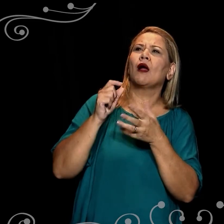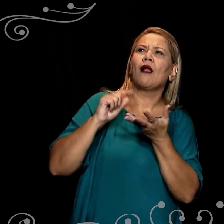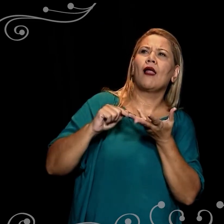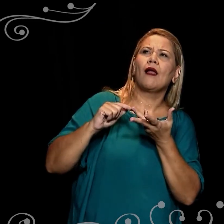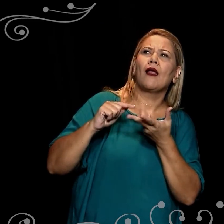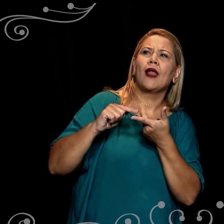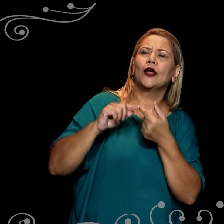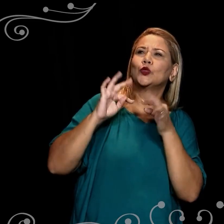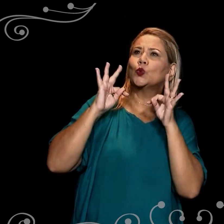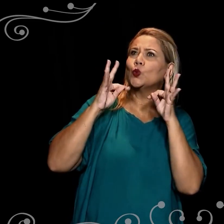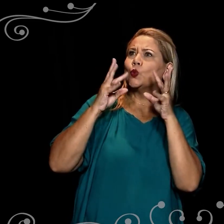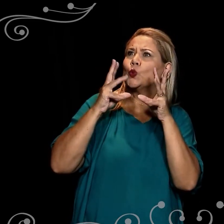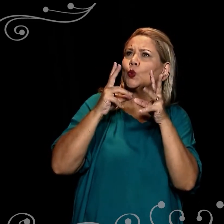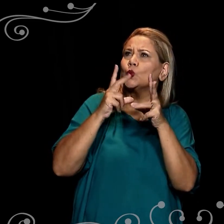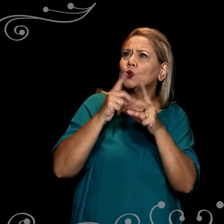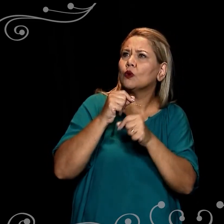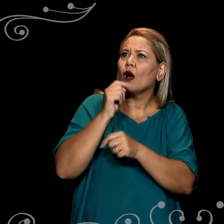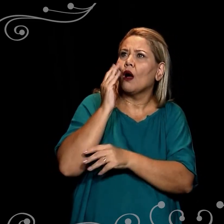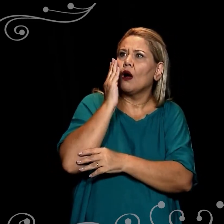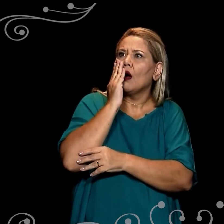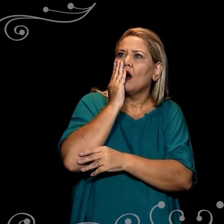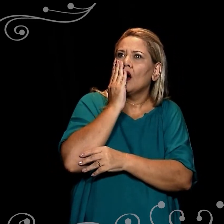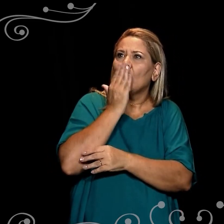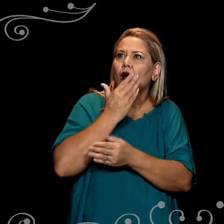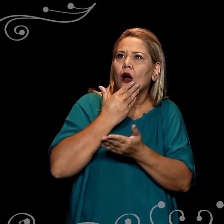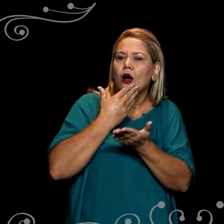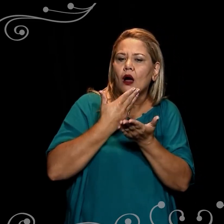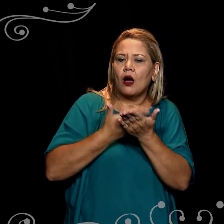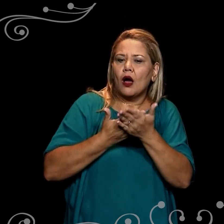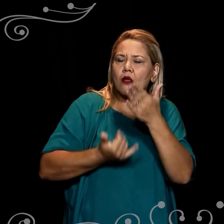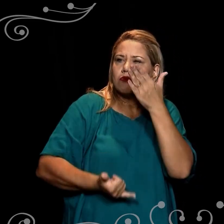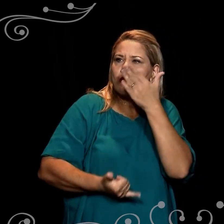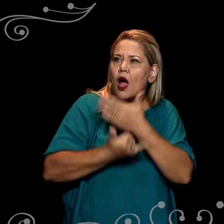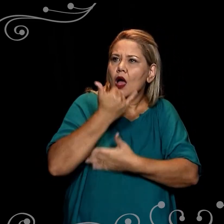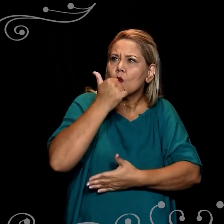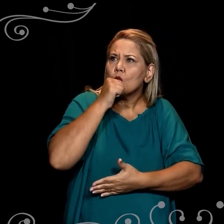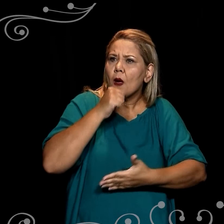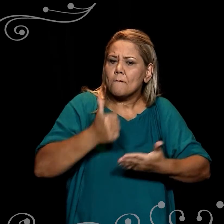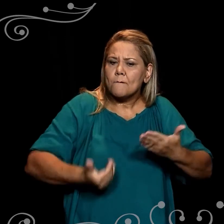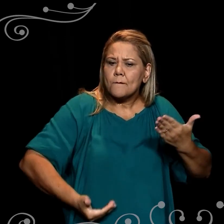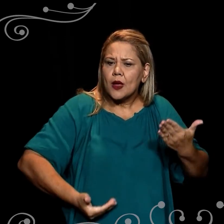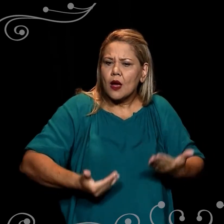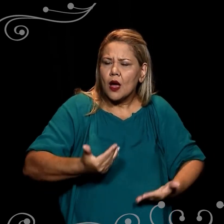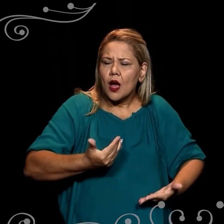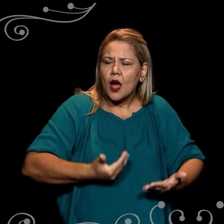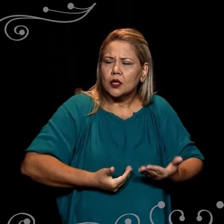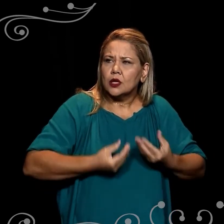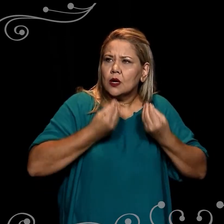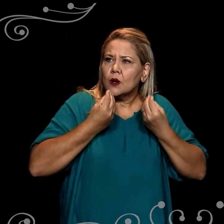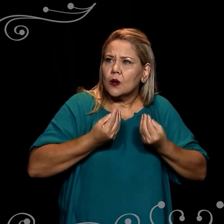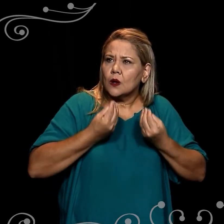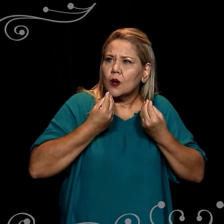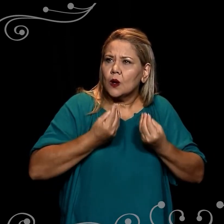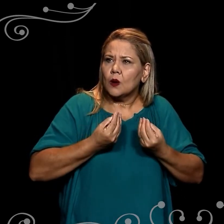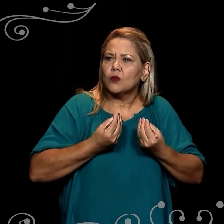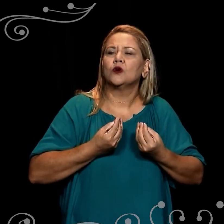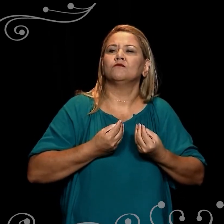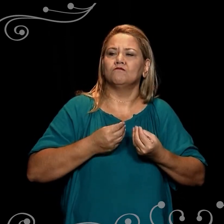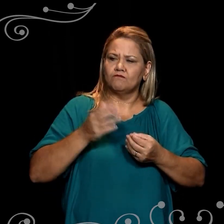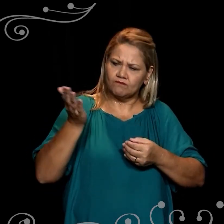Ao saber da traição da dama de companhia, o rei levou a princesa com ele para o